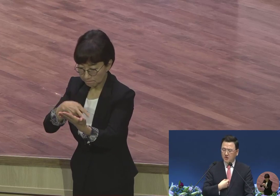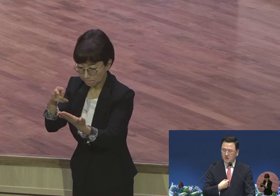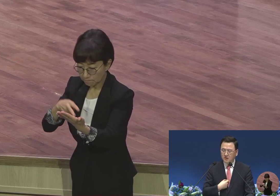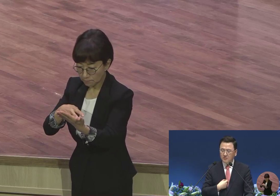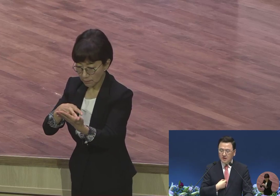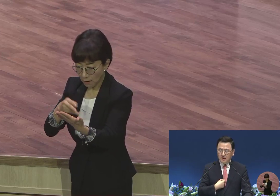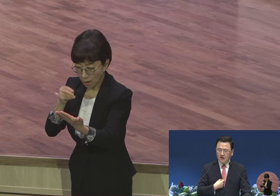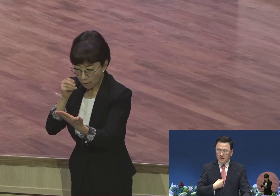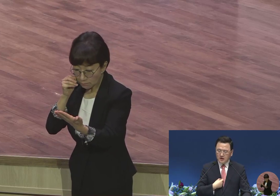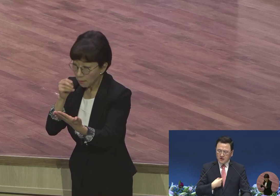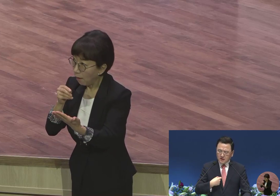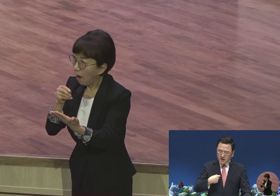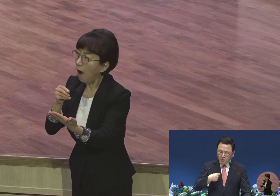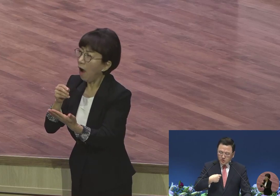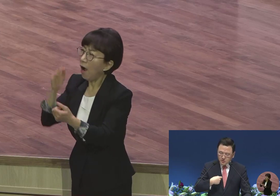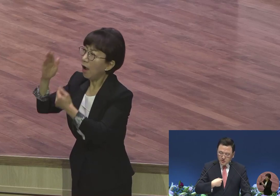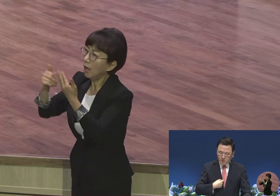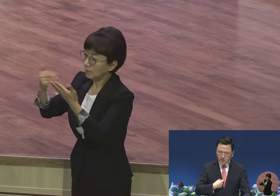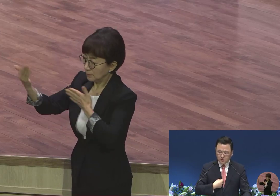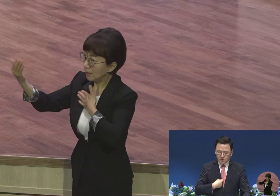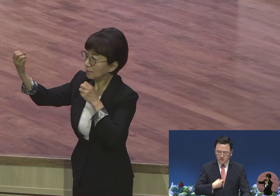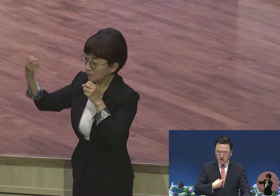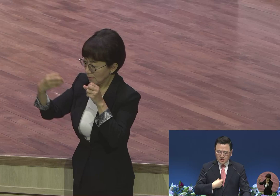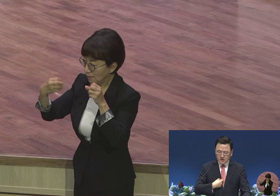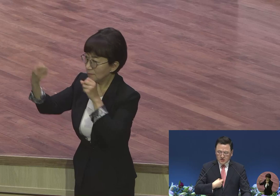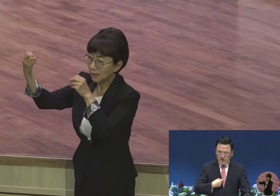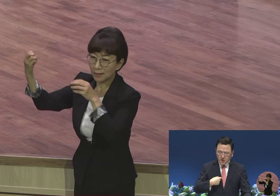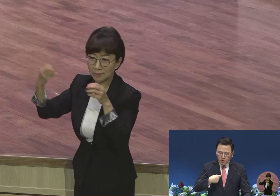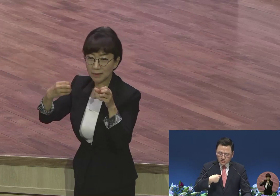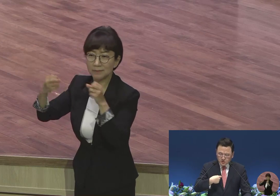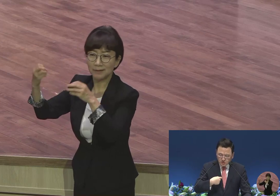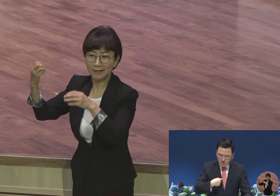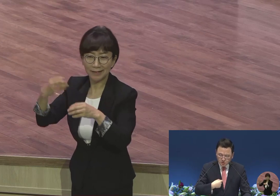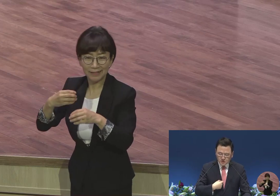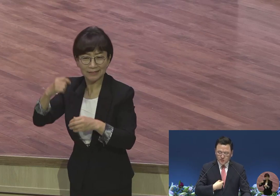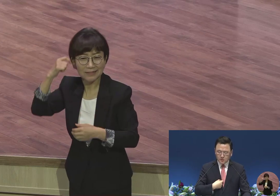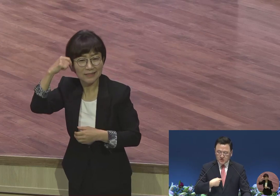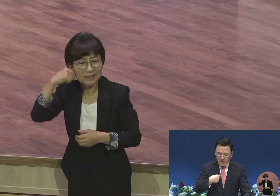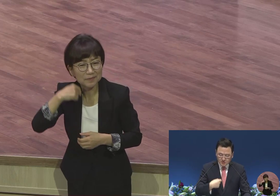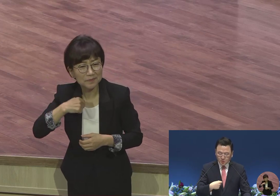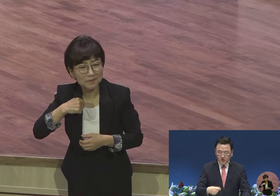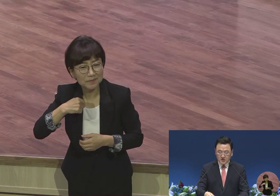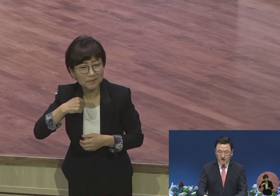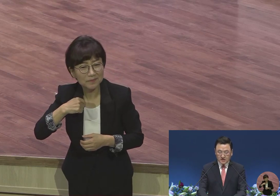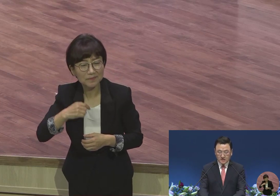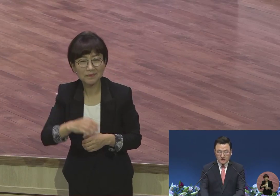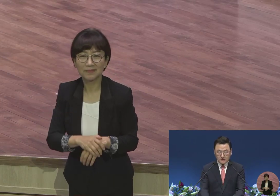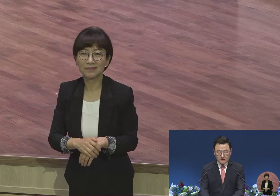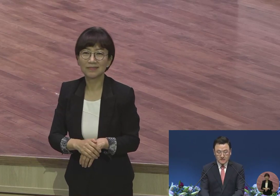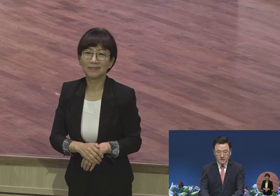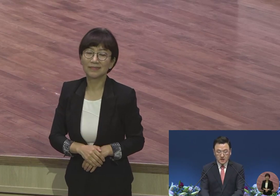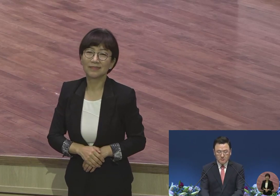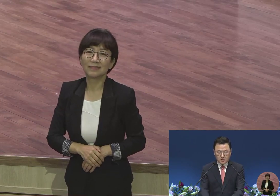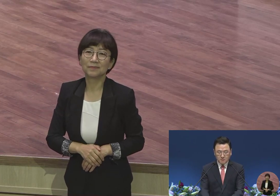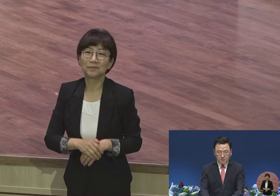같아. 그때마다 내 모습이 보이고 내 영혼 속의 모습이 보이고 삶이 보이기 시작하는